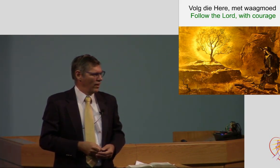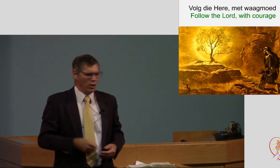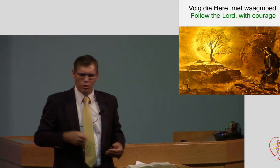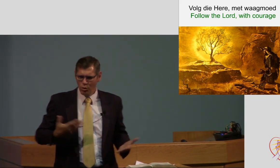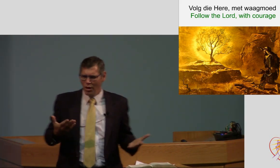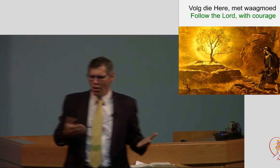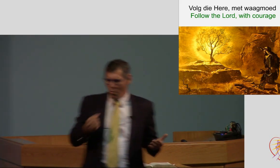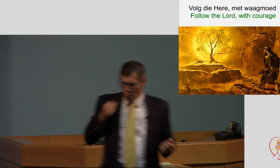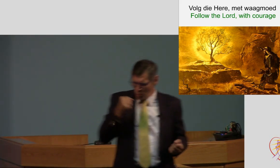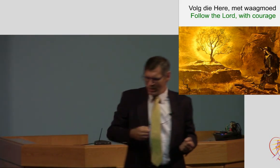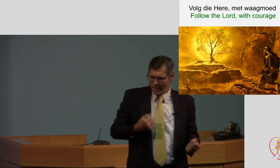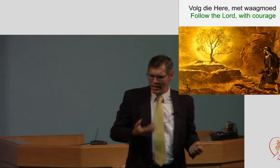So Moses het al